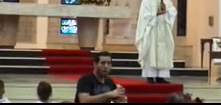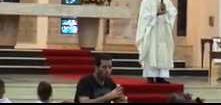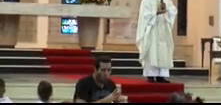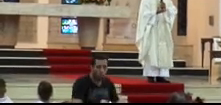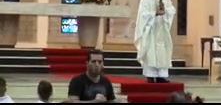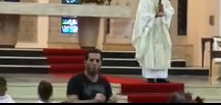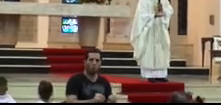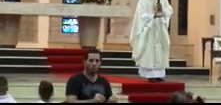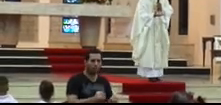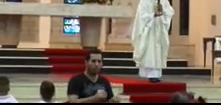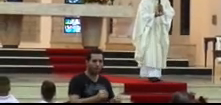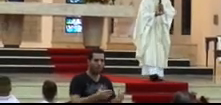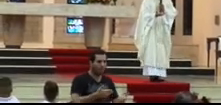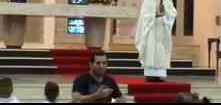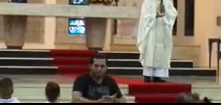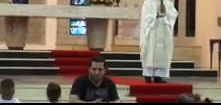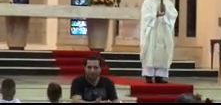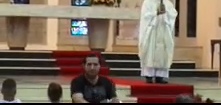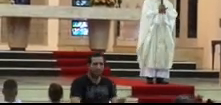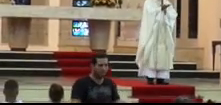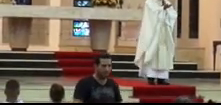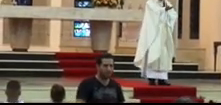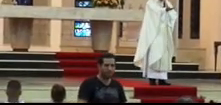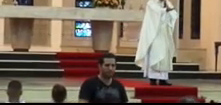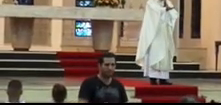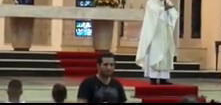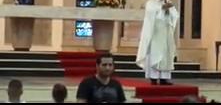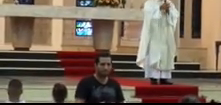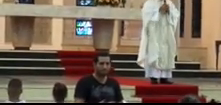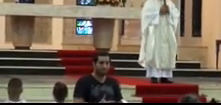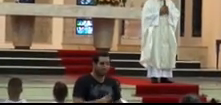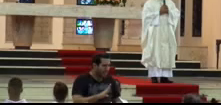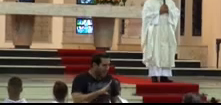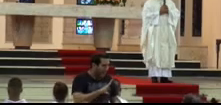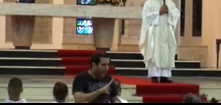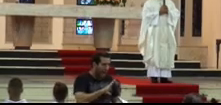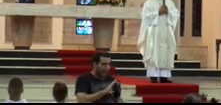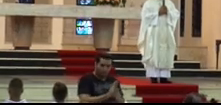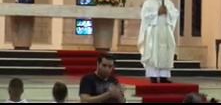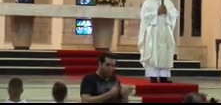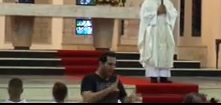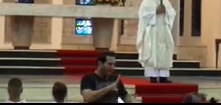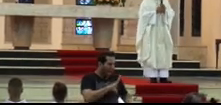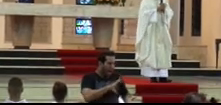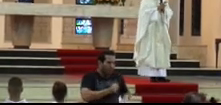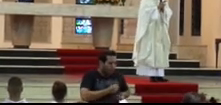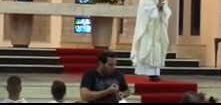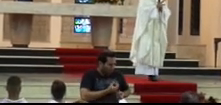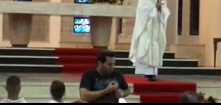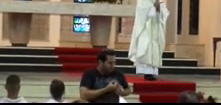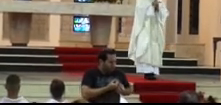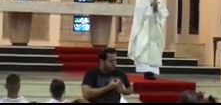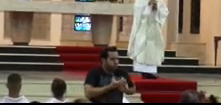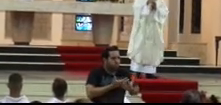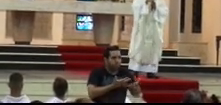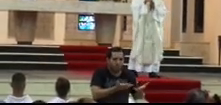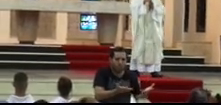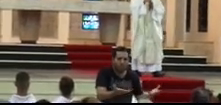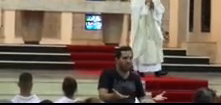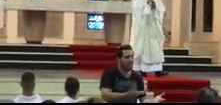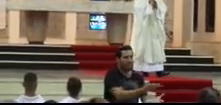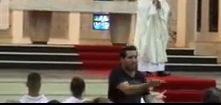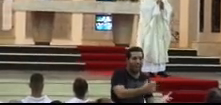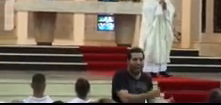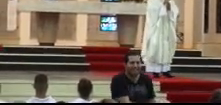divina, onde Deus, com seu amor, se derrama por cada um de nós. E a Eucaristia,